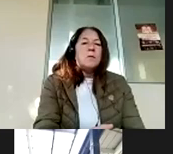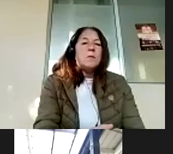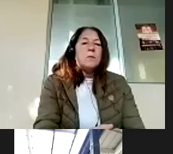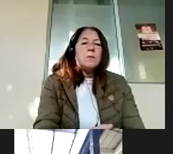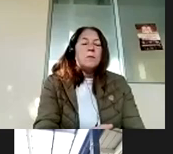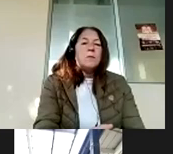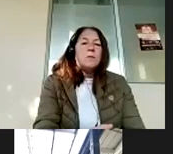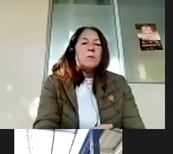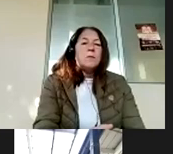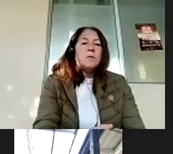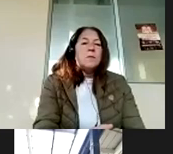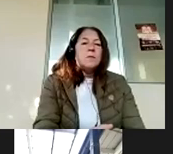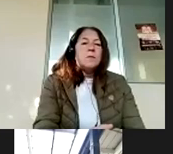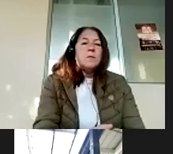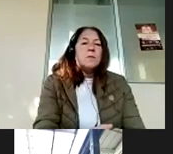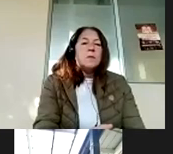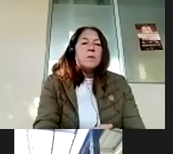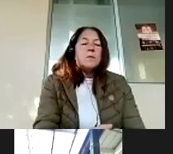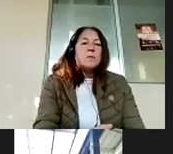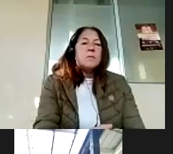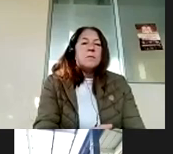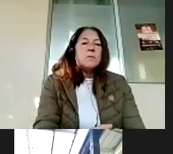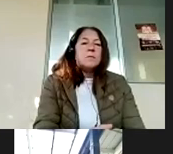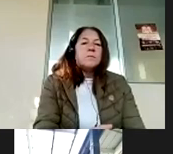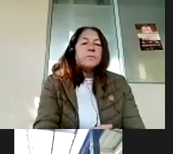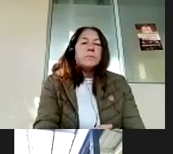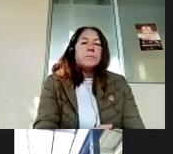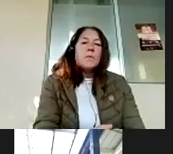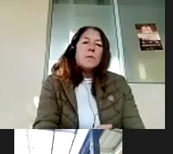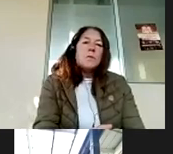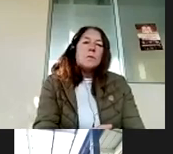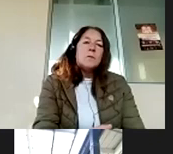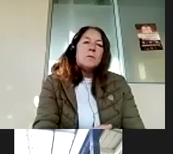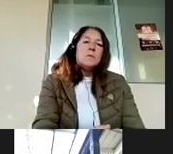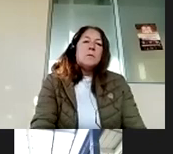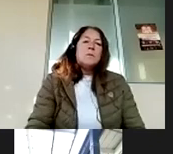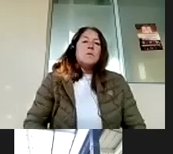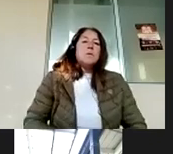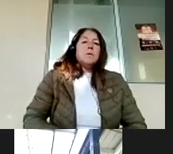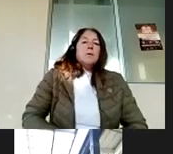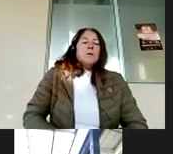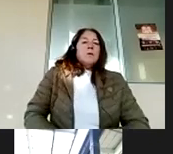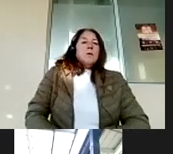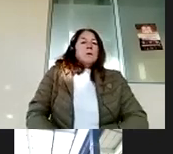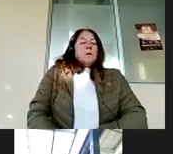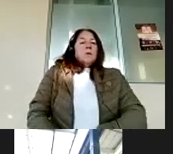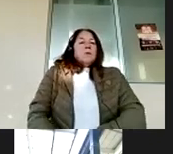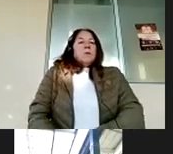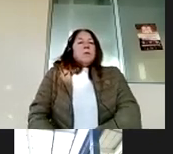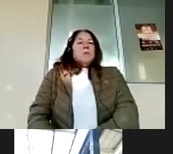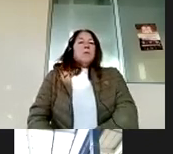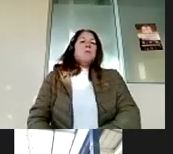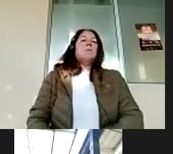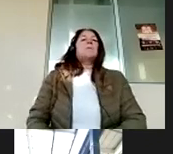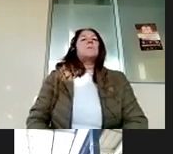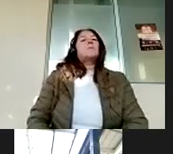segundito. Me parece que tengo que enviar el link de esta clase